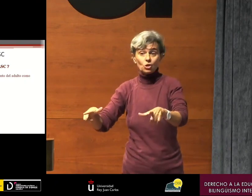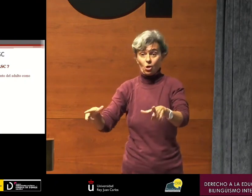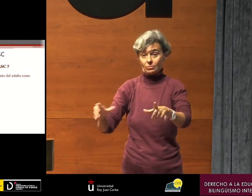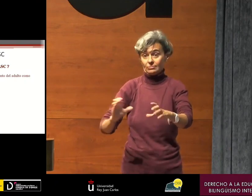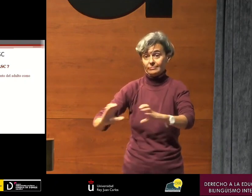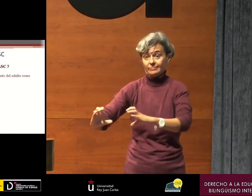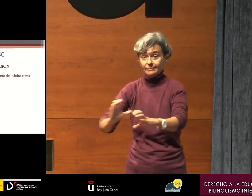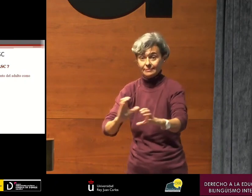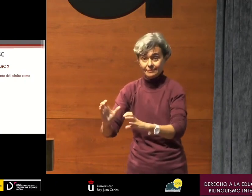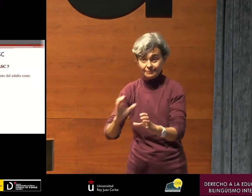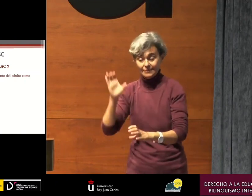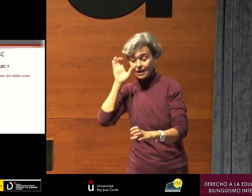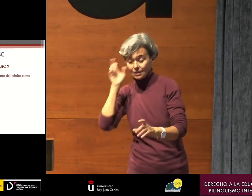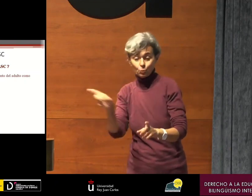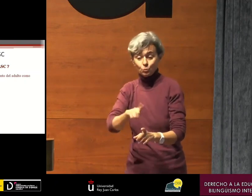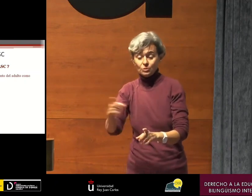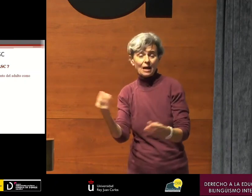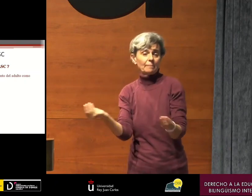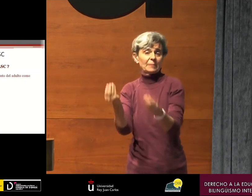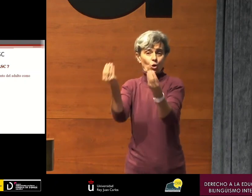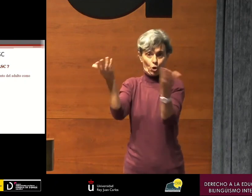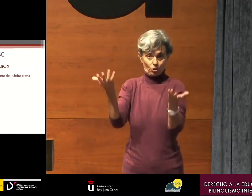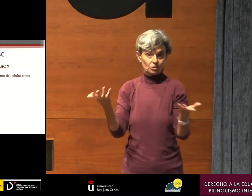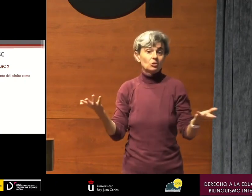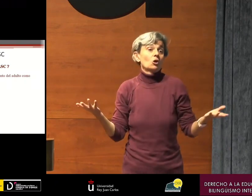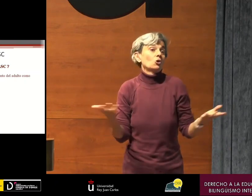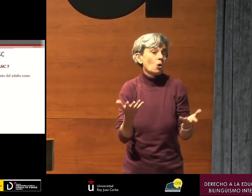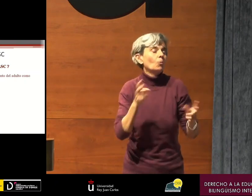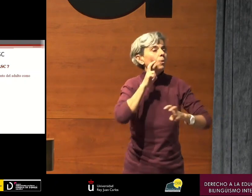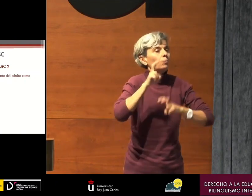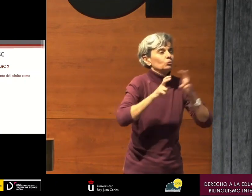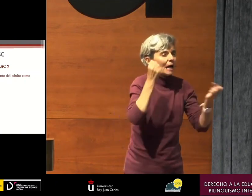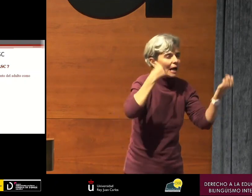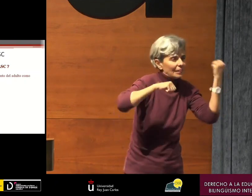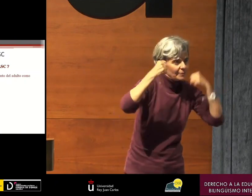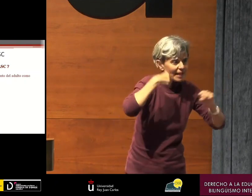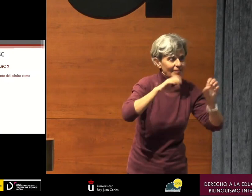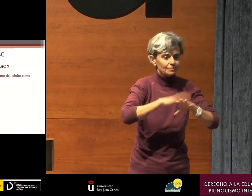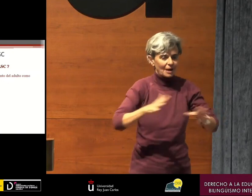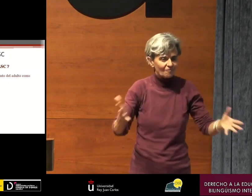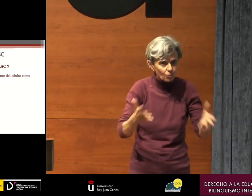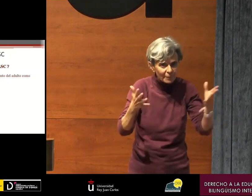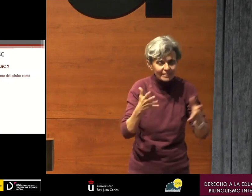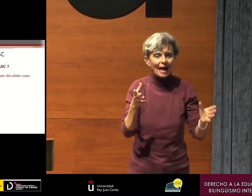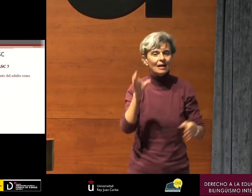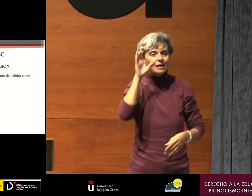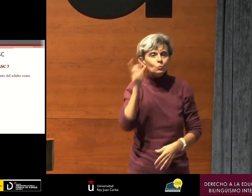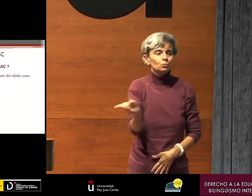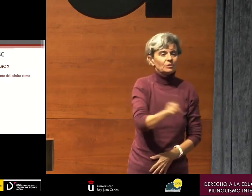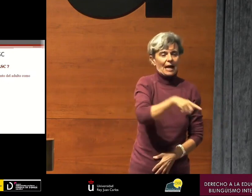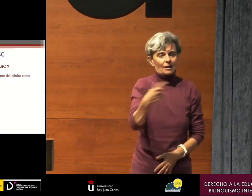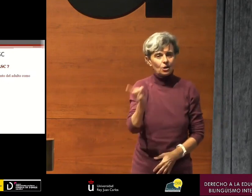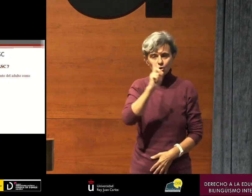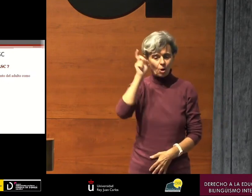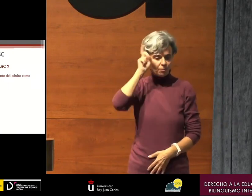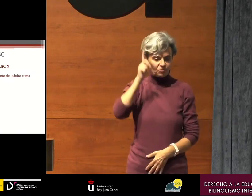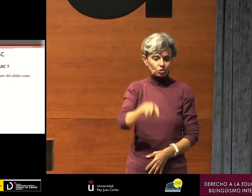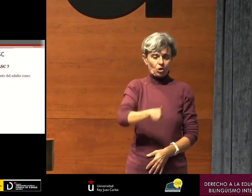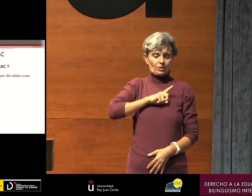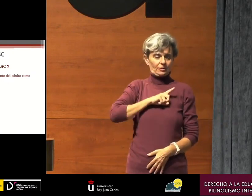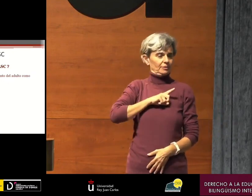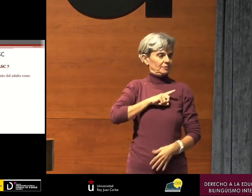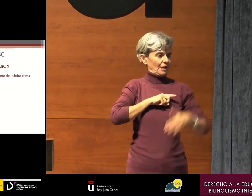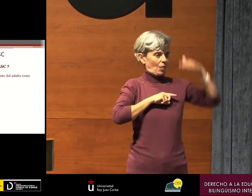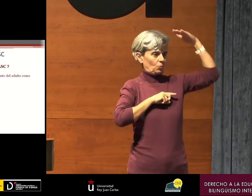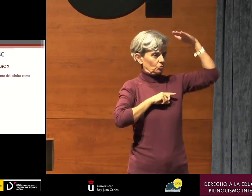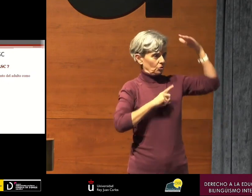porque luego, fuera del aula, en un contexto más informal, en el patio, mejorará esa conversación. Tengo que buscar actividades